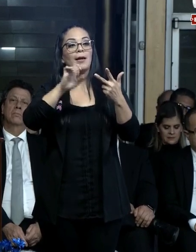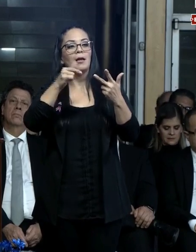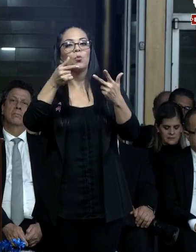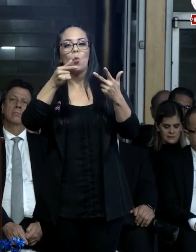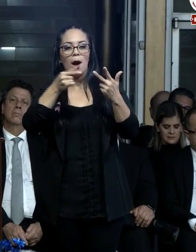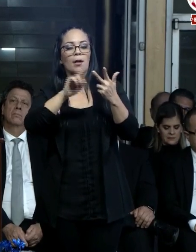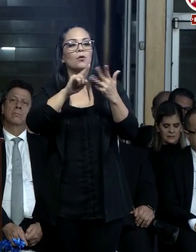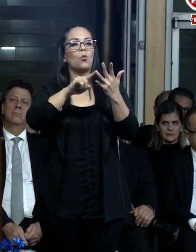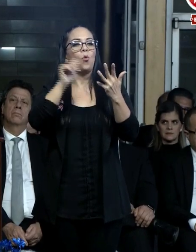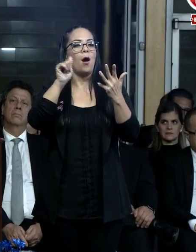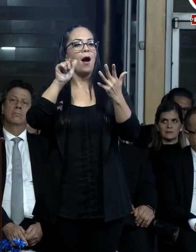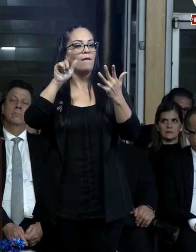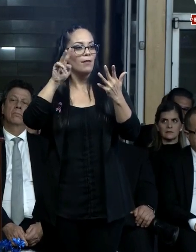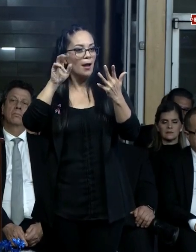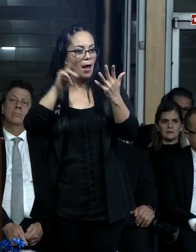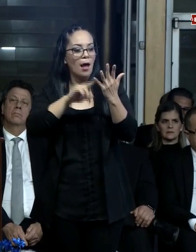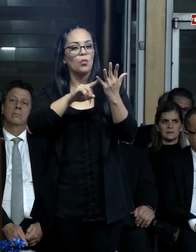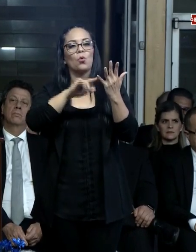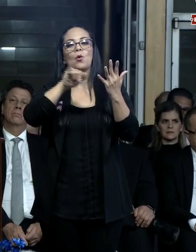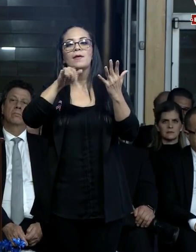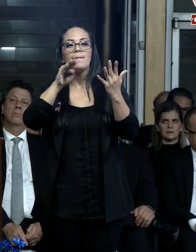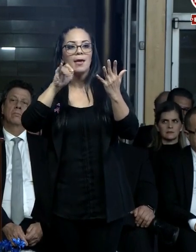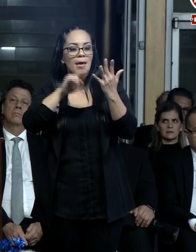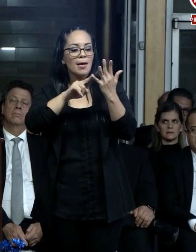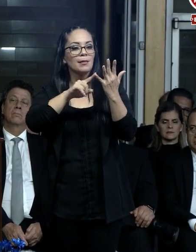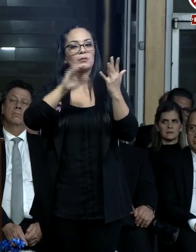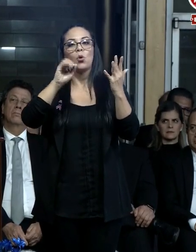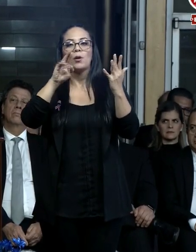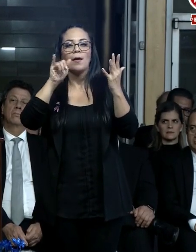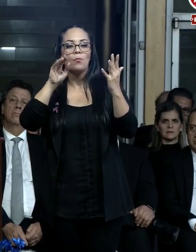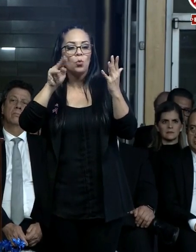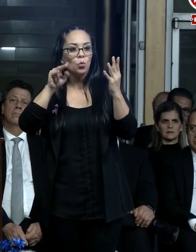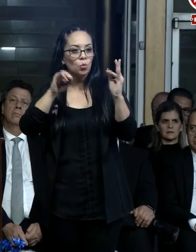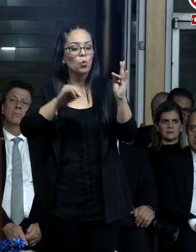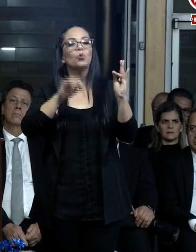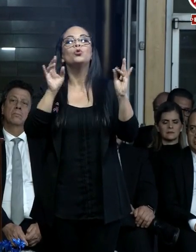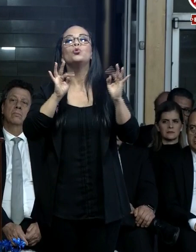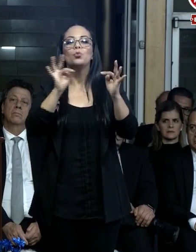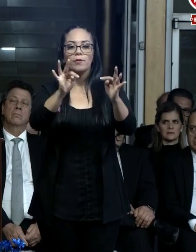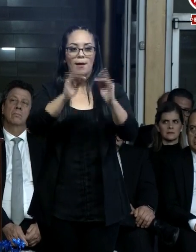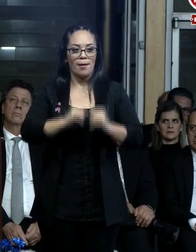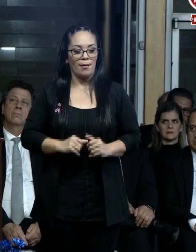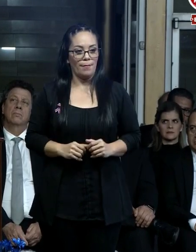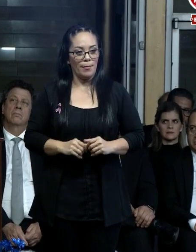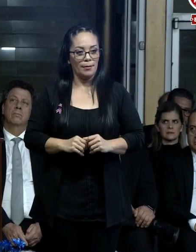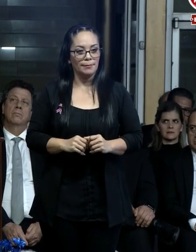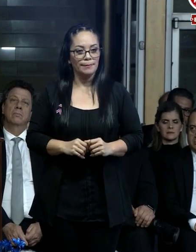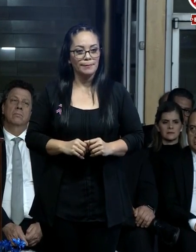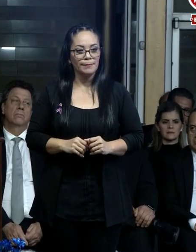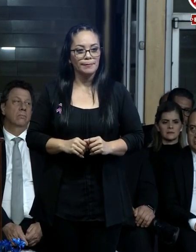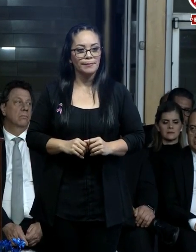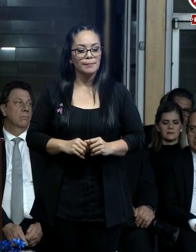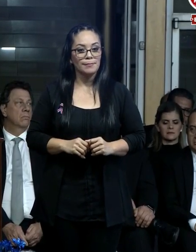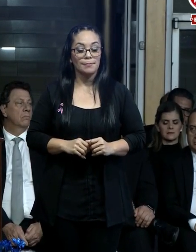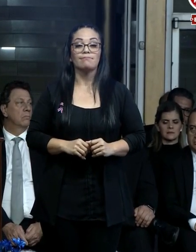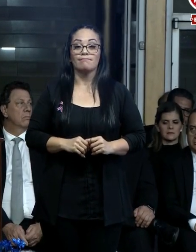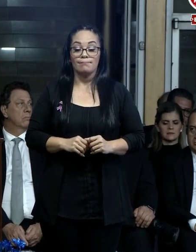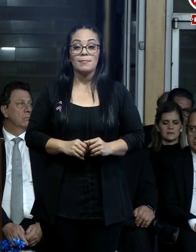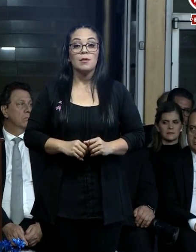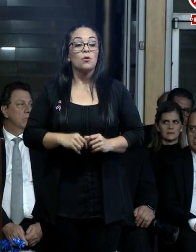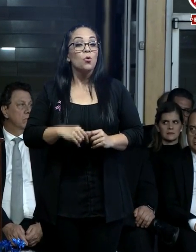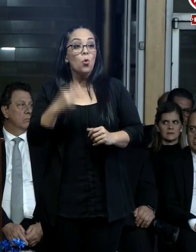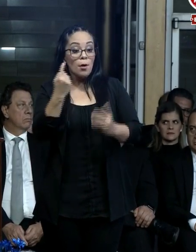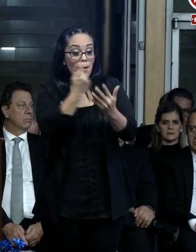Guarco, Alvarado, Jiménez, Oriamuno y Turrialba. Con cada uno